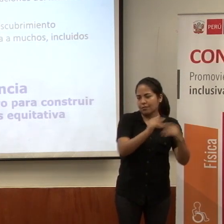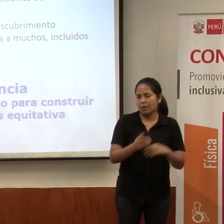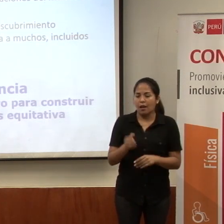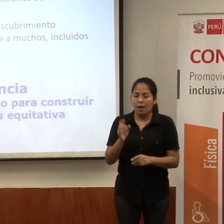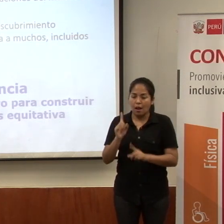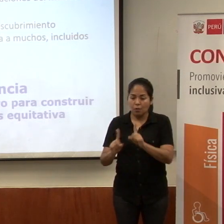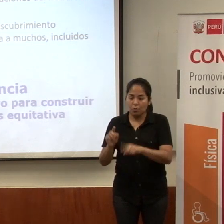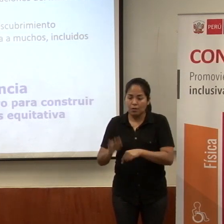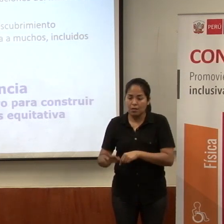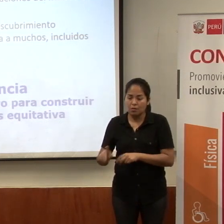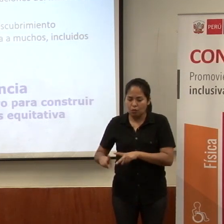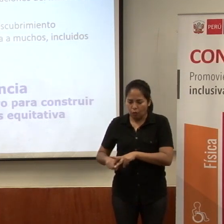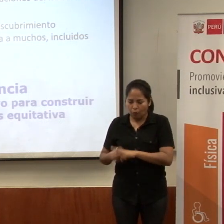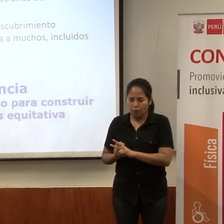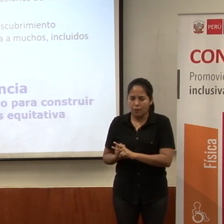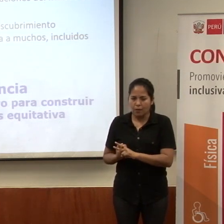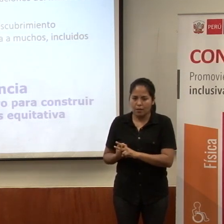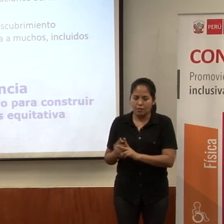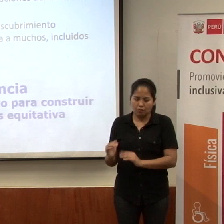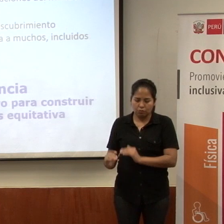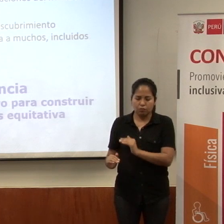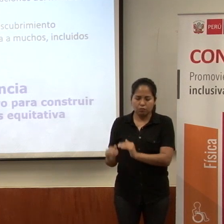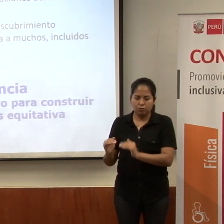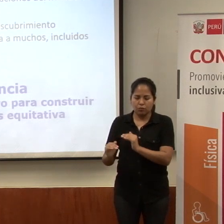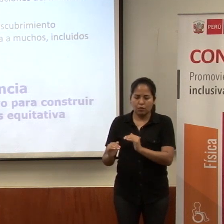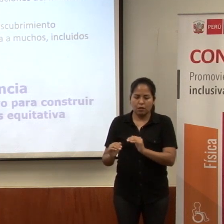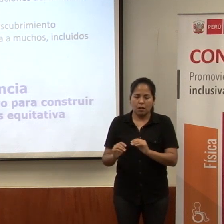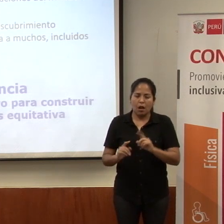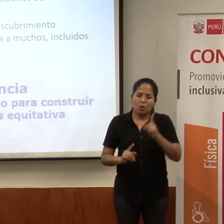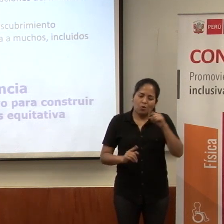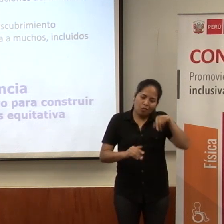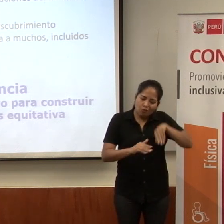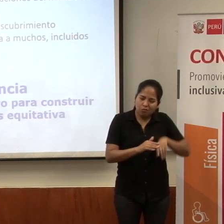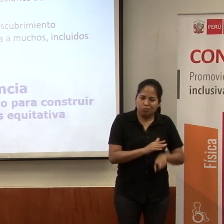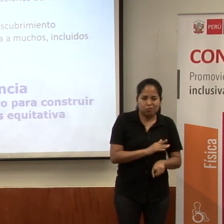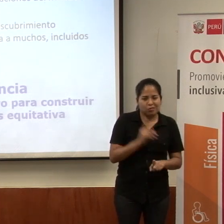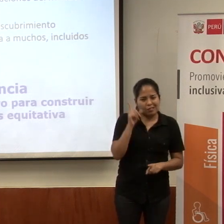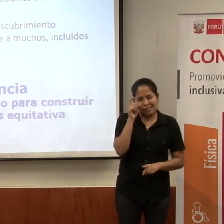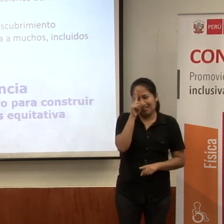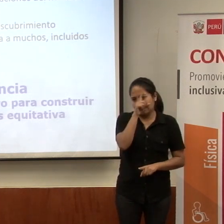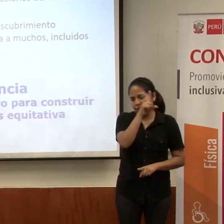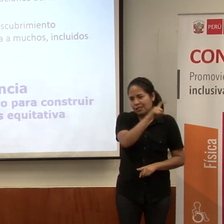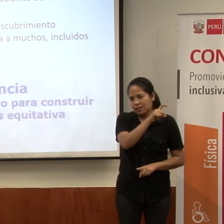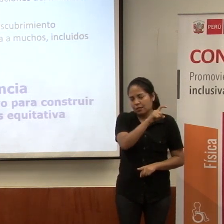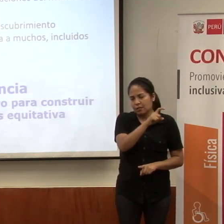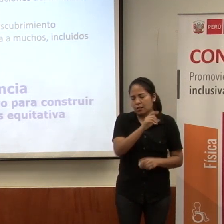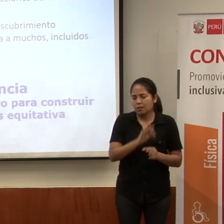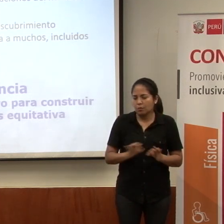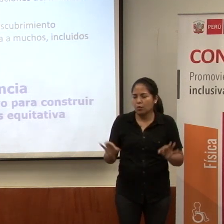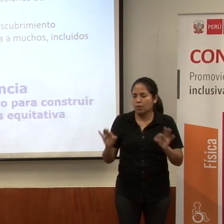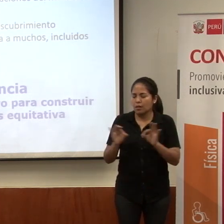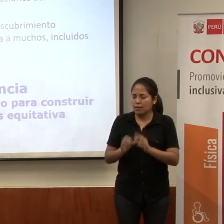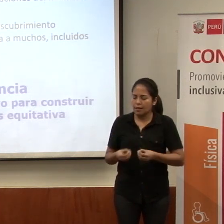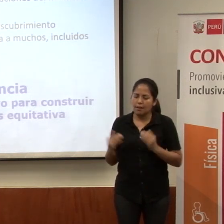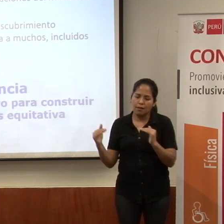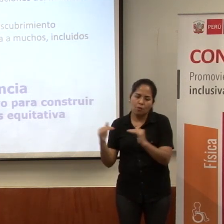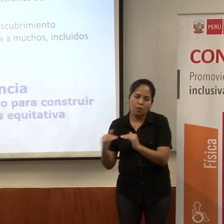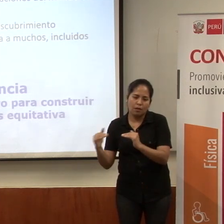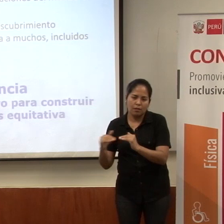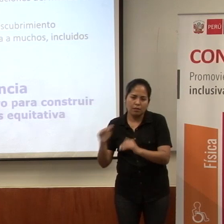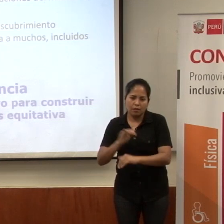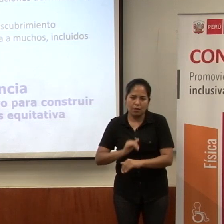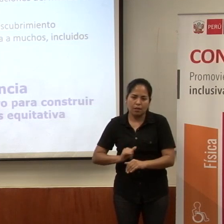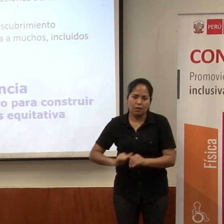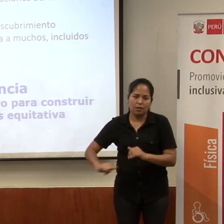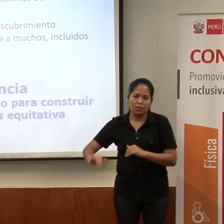piso a desarrollarse y a crecer, y hay otros que empiezan del sótano. La idea es que todos empiecen del primer piso, y en una sociedad